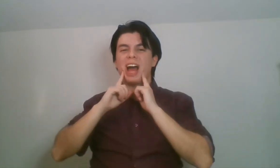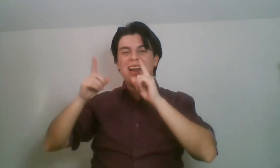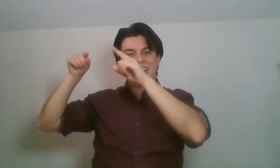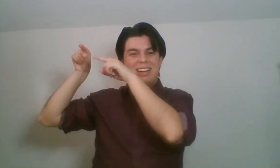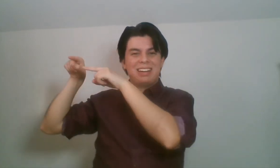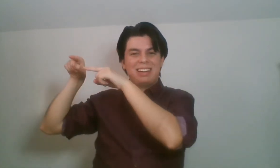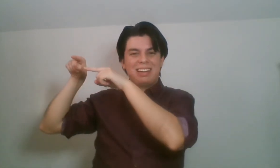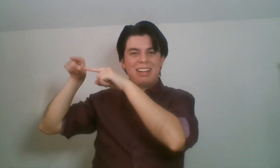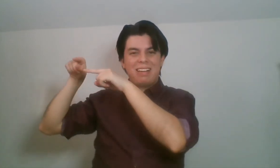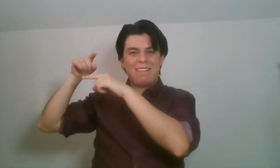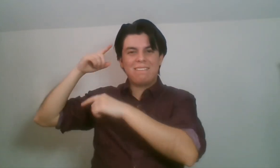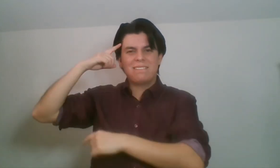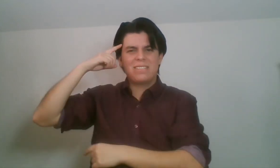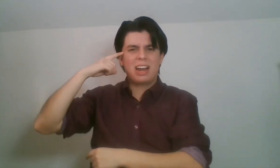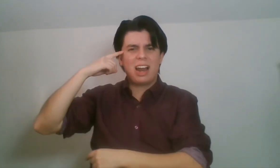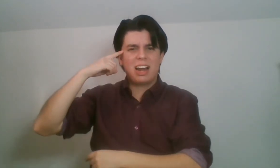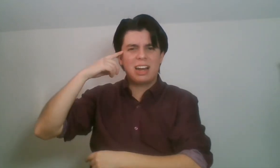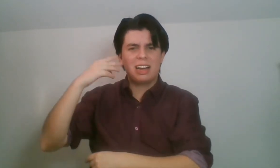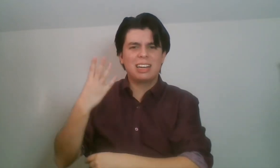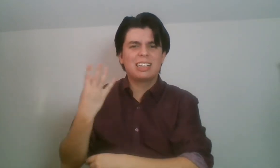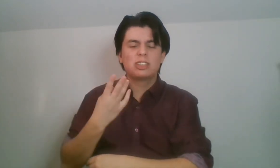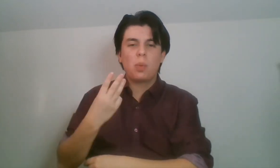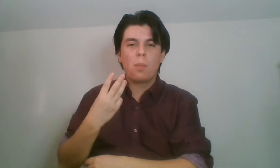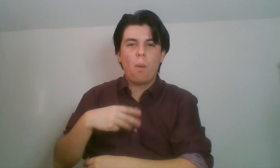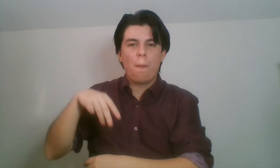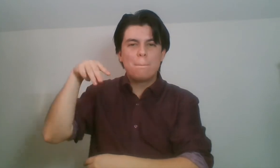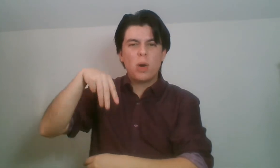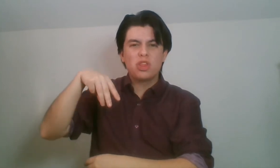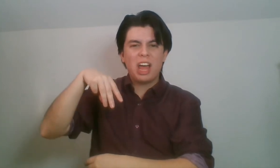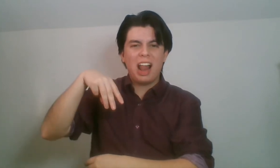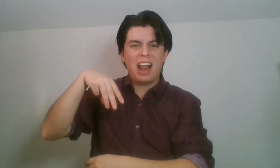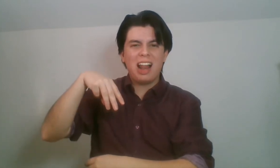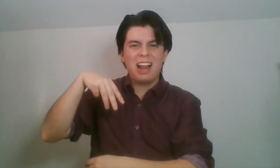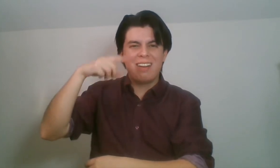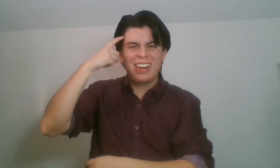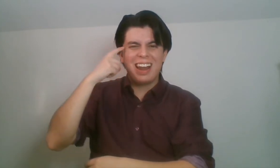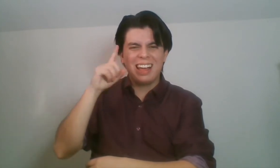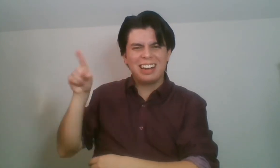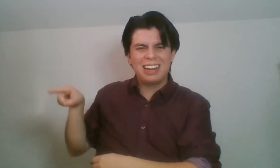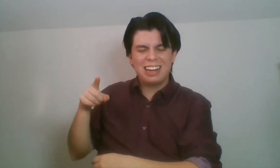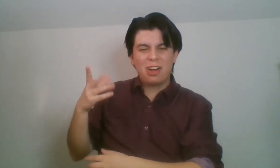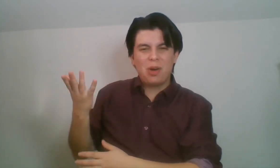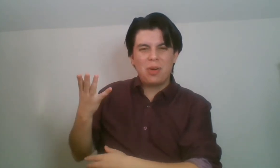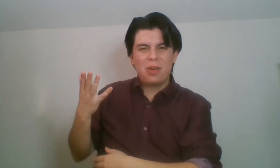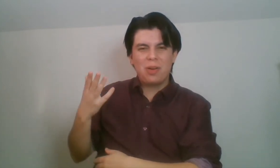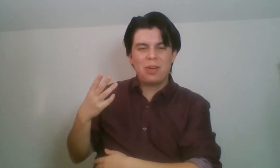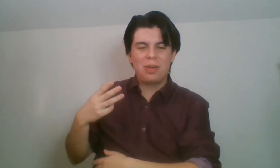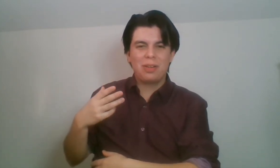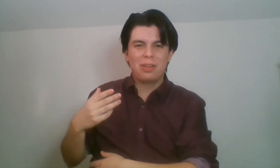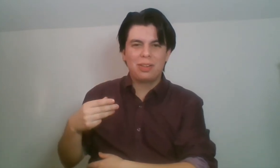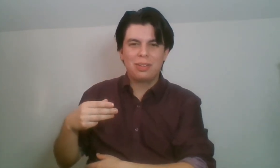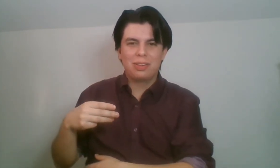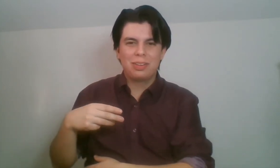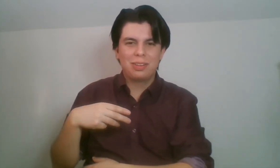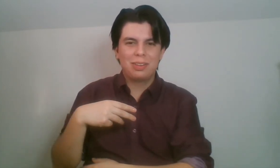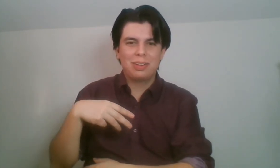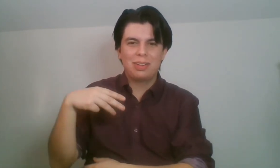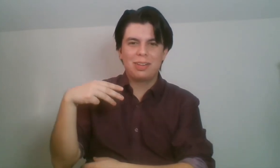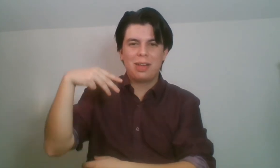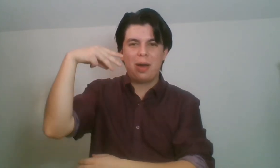esta escultura al frente del hostal, como que van a creer que es un hotel de pareja, porque el barrio todavía era